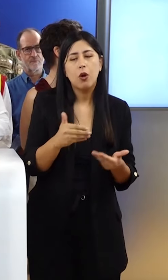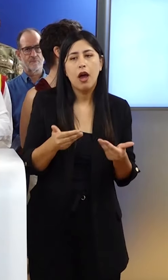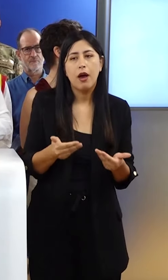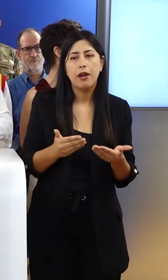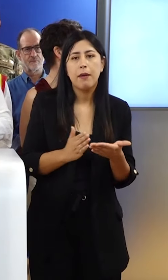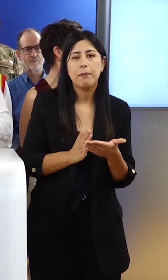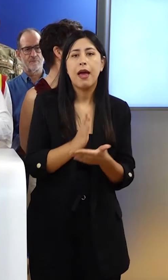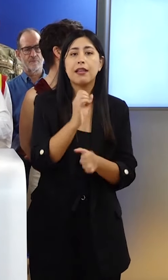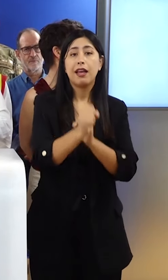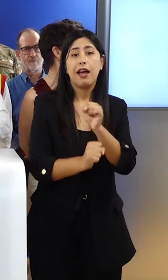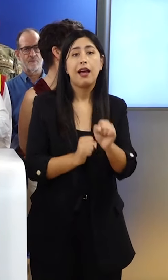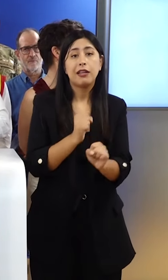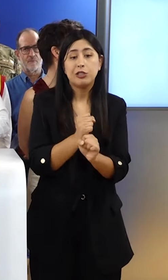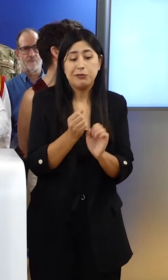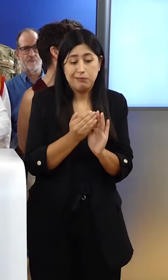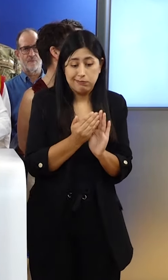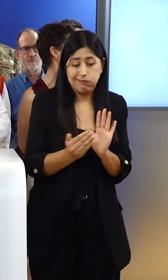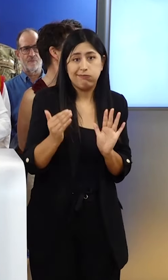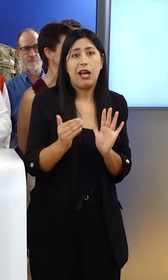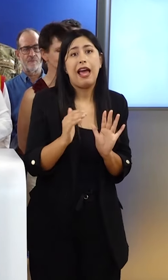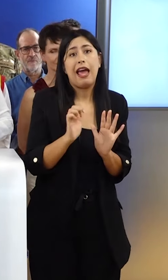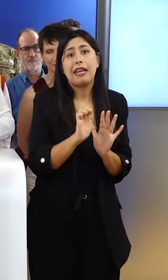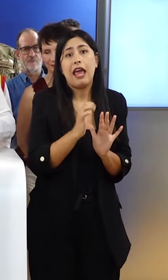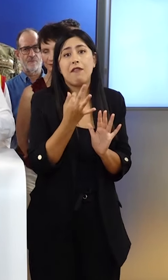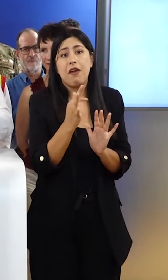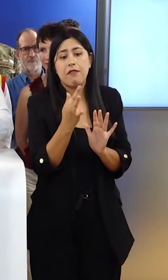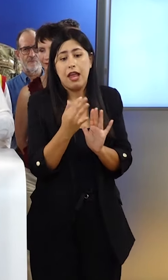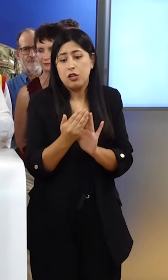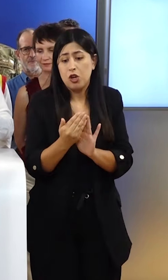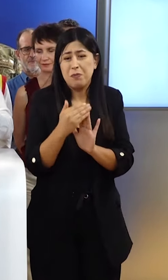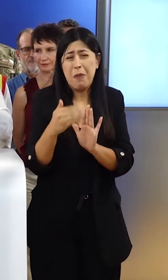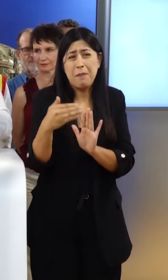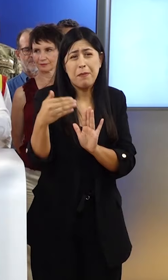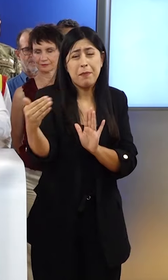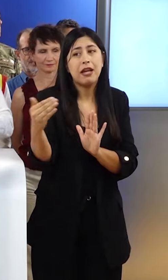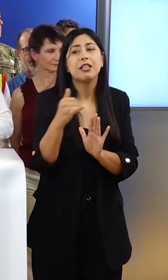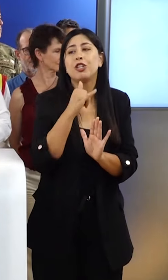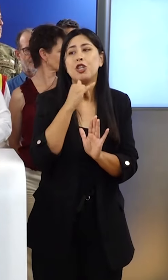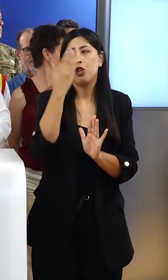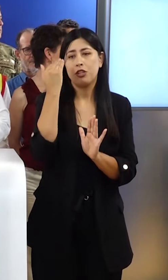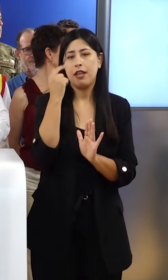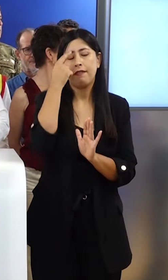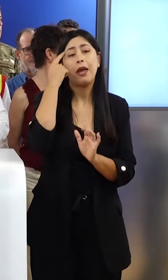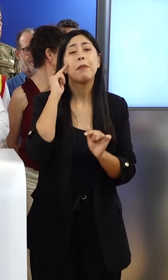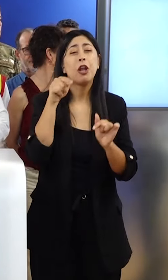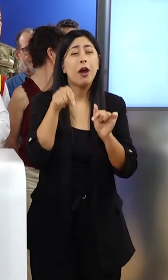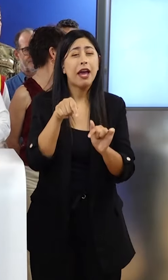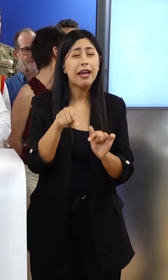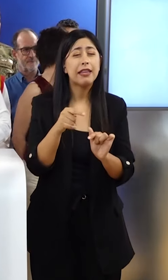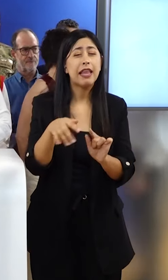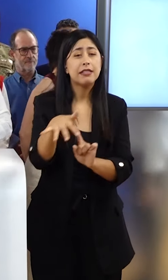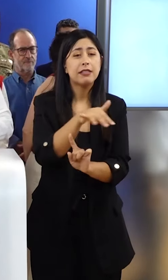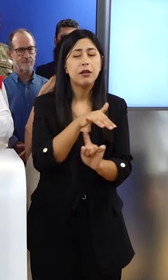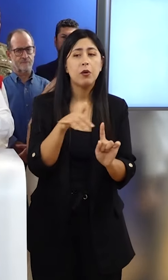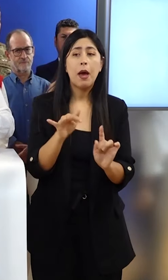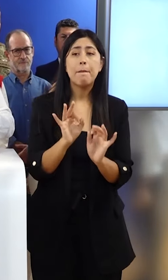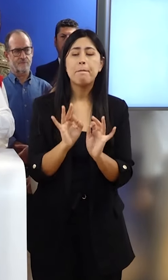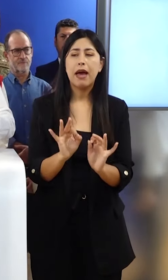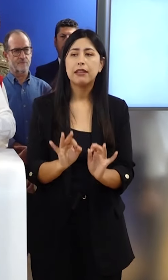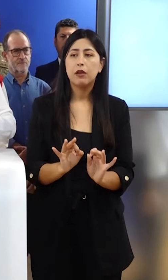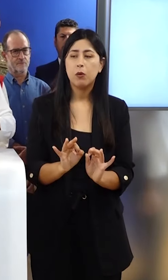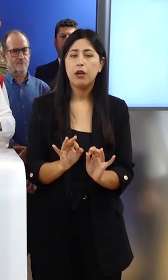a comienzo de año no sabemos lo que puede ocurrir más adelante pero por lo menos en lo que se refiere a este evento en particular eh